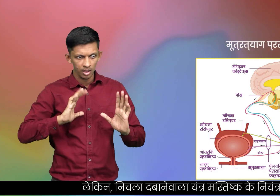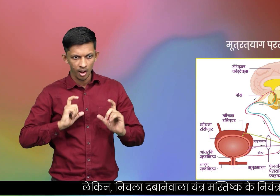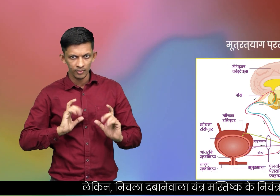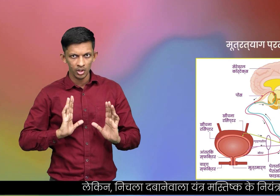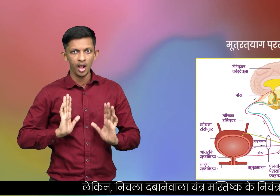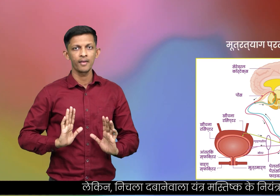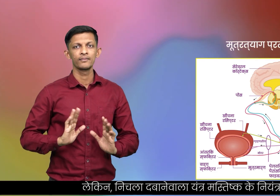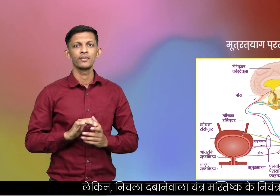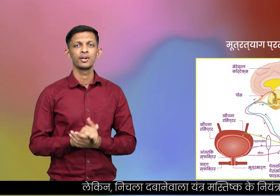है,